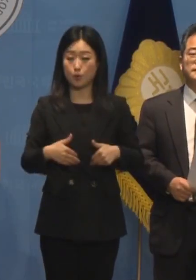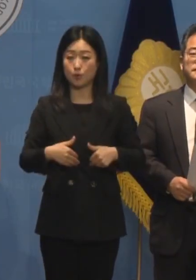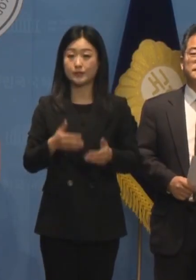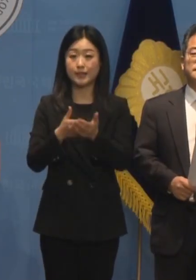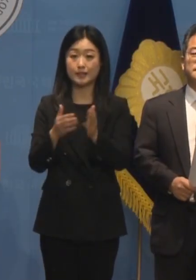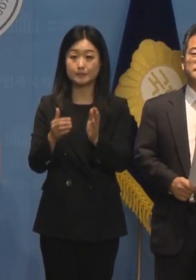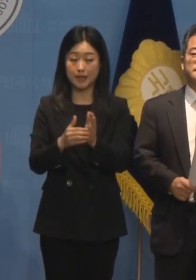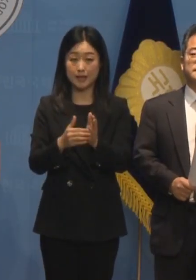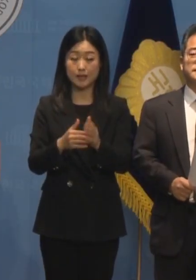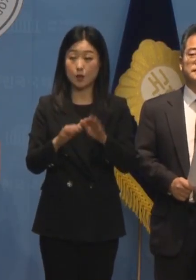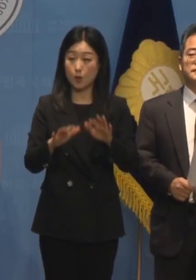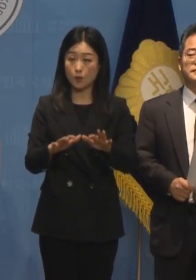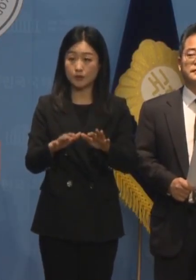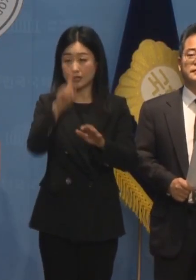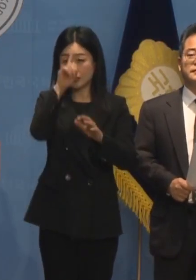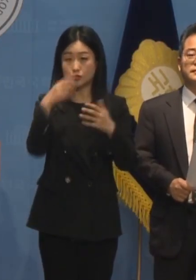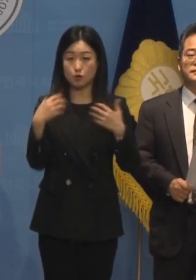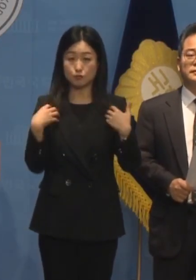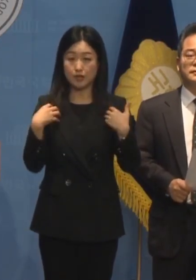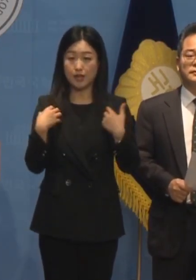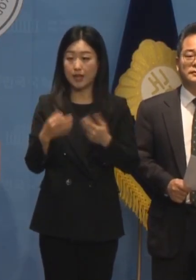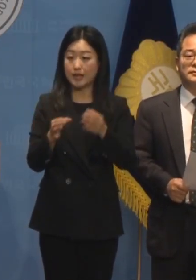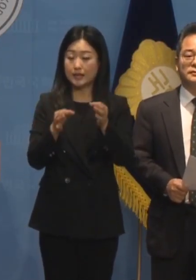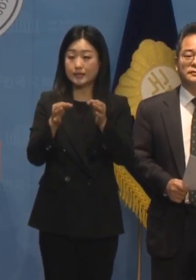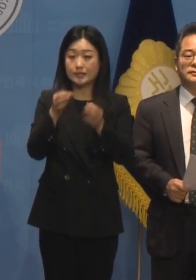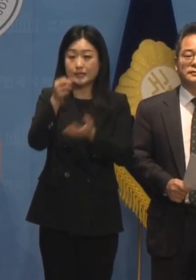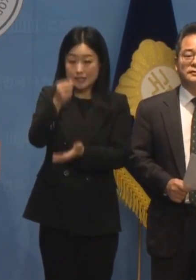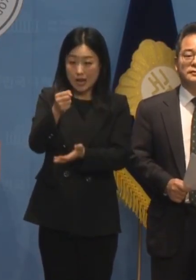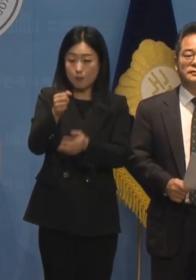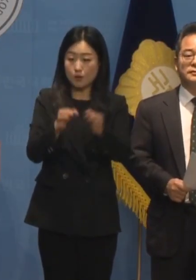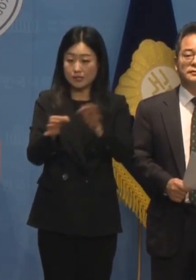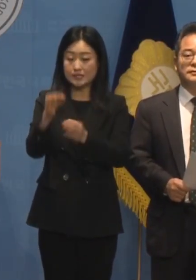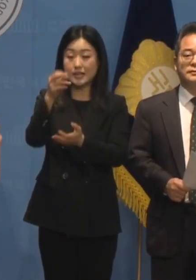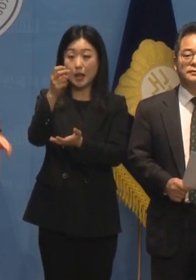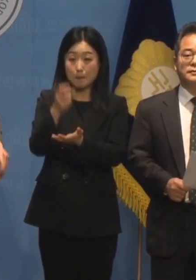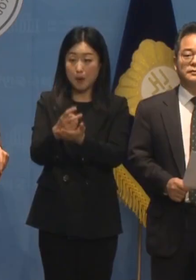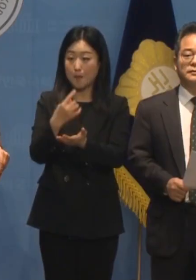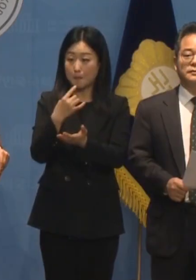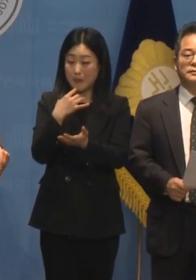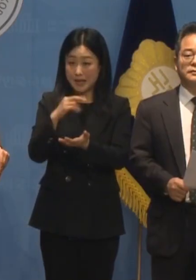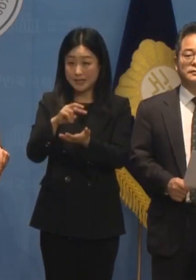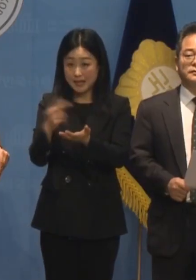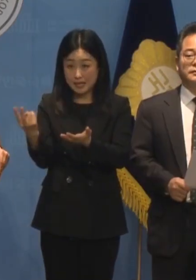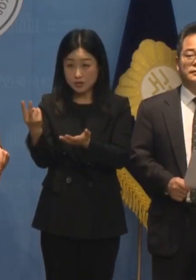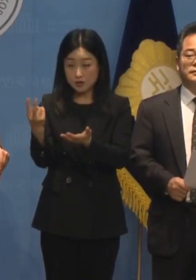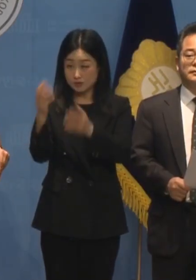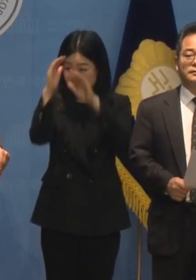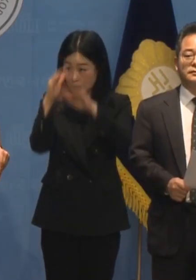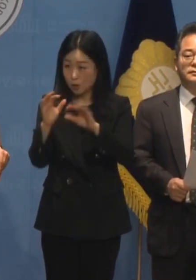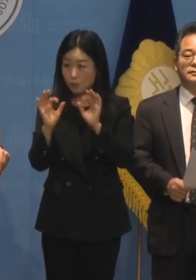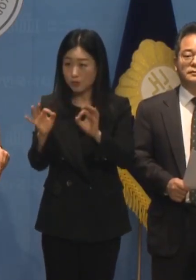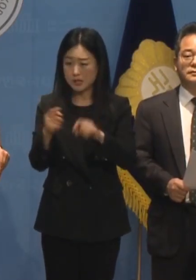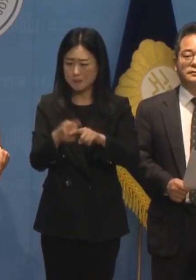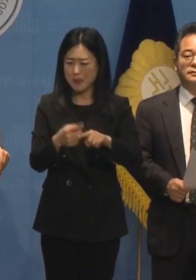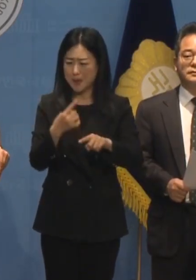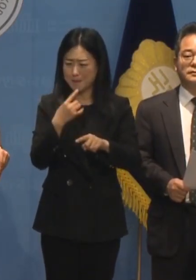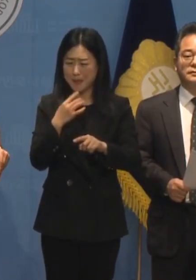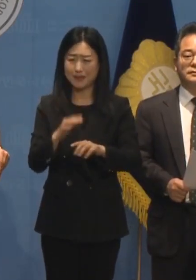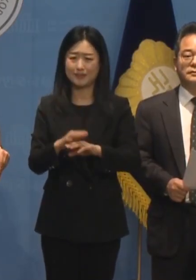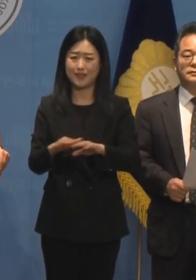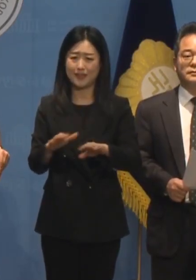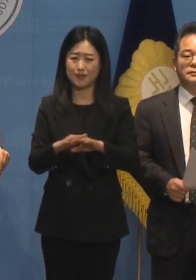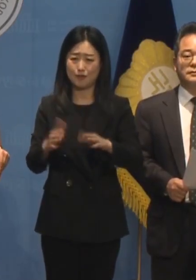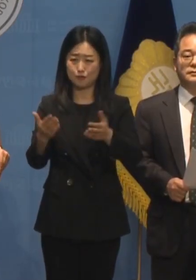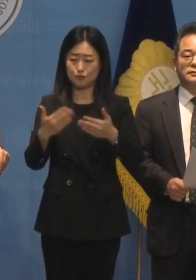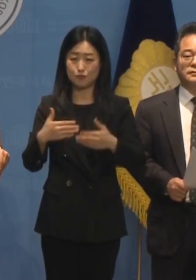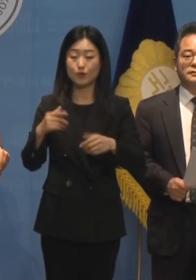오늘 정부의 자본시장법만으로 개정을 하겠다라는 것들은 반의 반쪽도 문제를 해결하는 것들이 아니기 때문에 이를 비판하는 기자회견을 열게 된